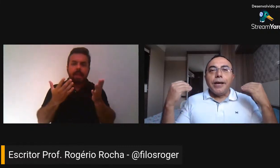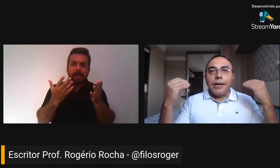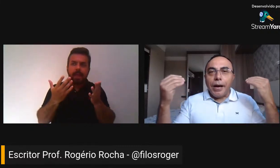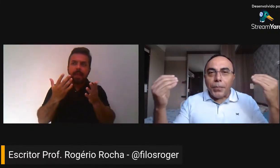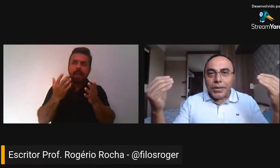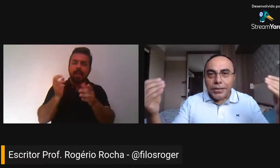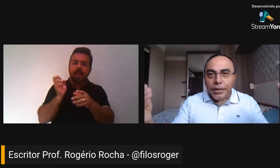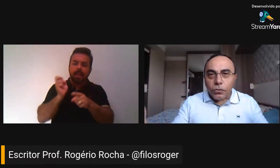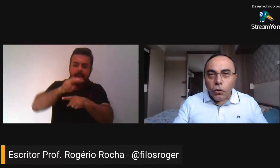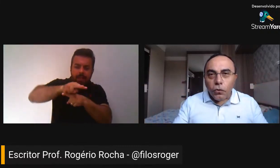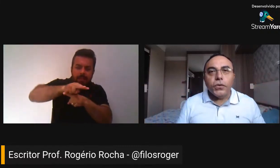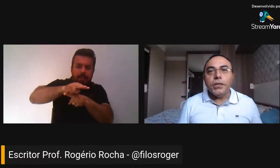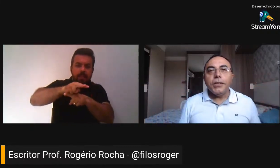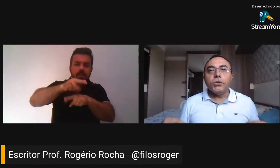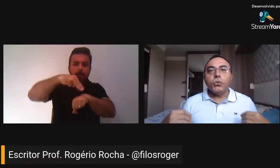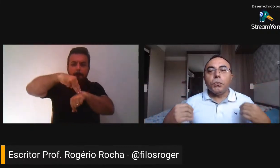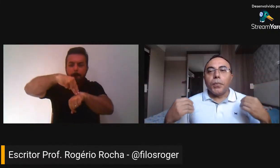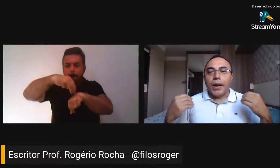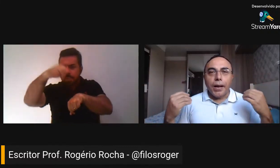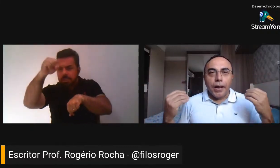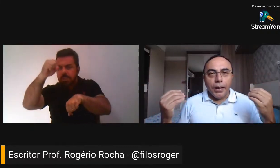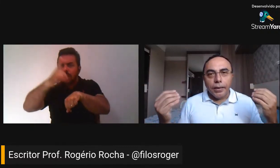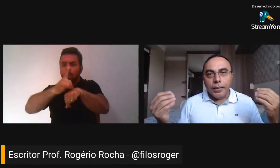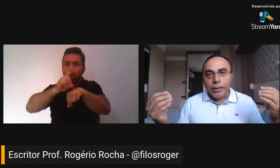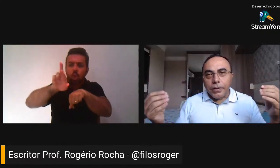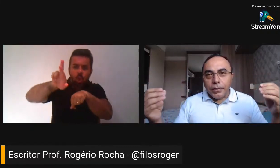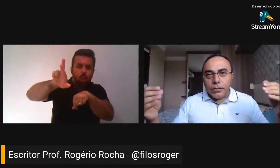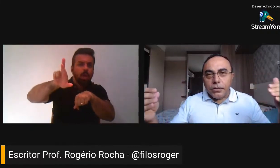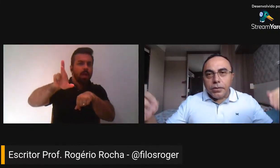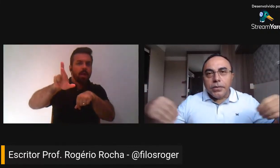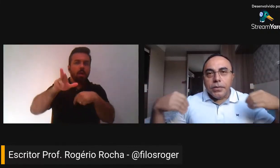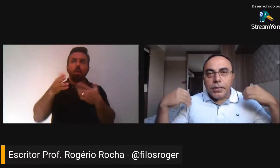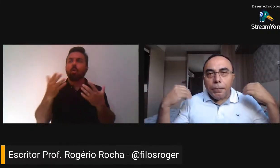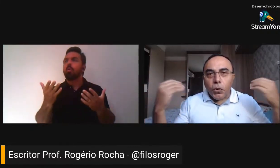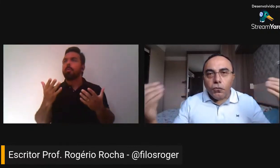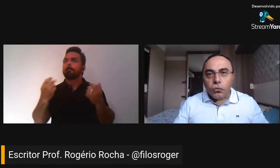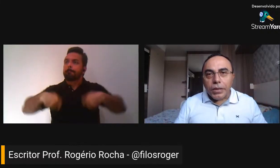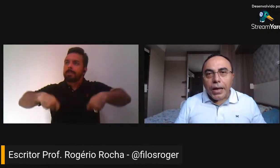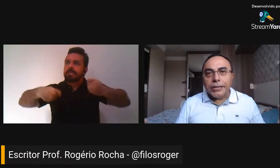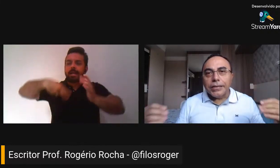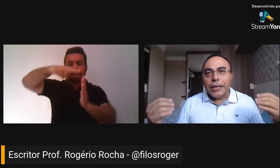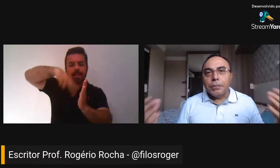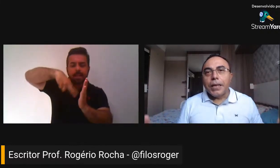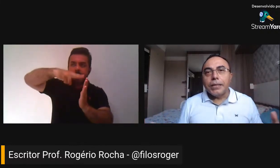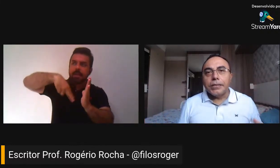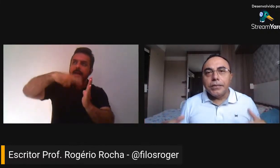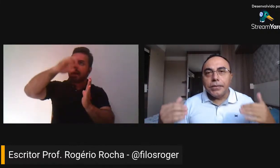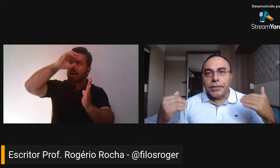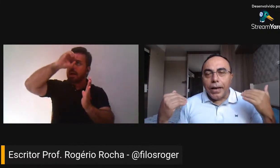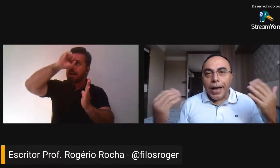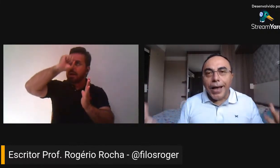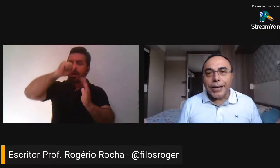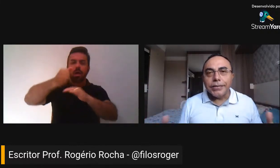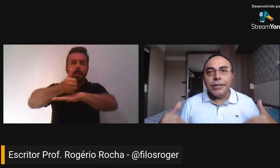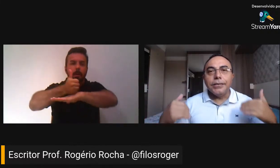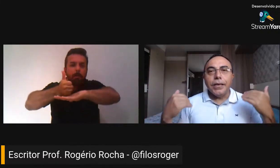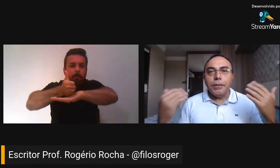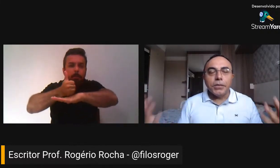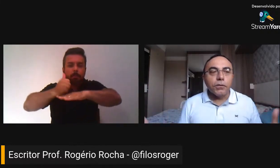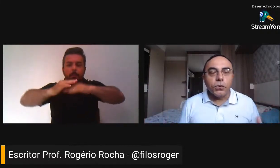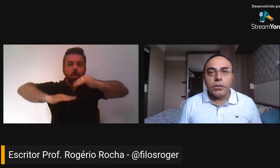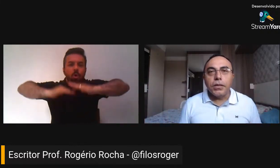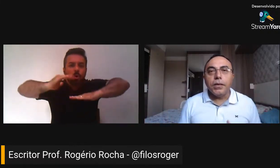aprender um ofício, para se aprofundar em determinadas áreas,